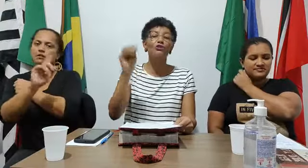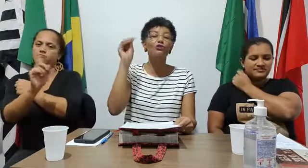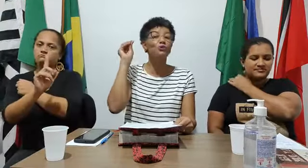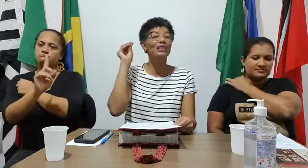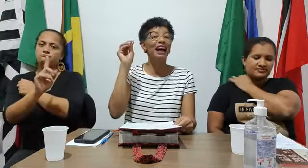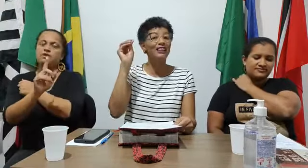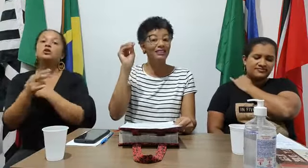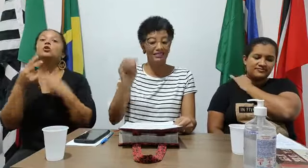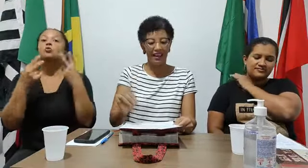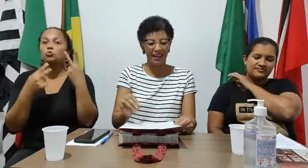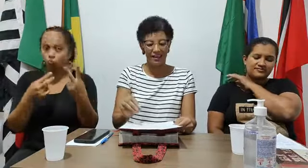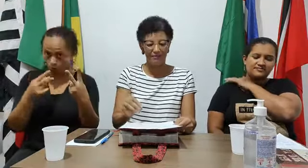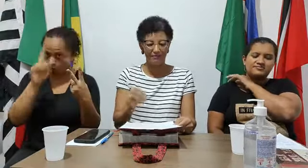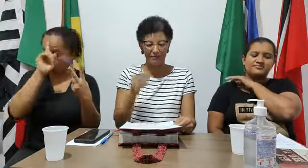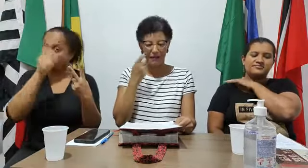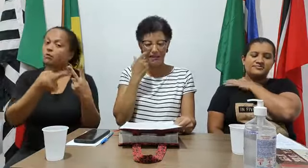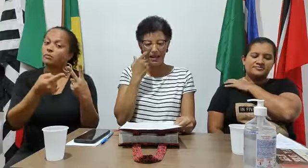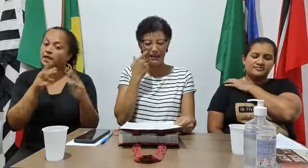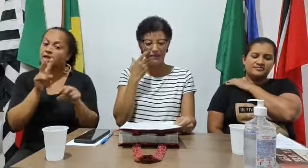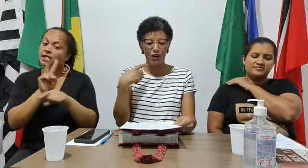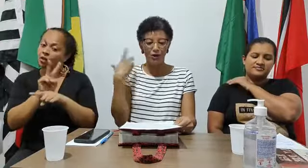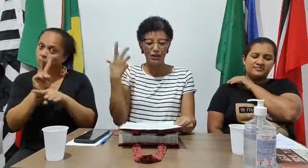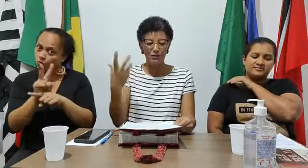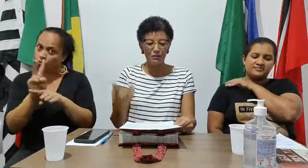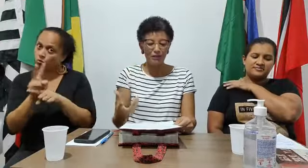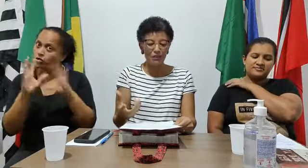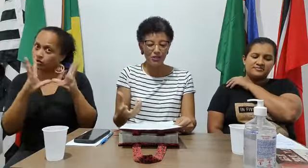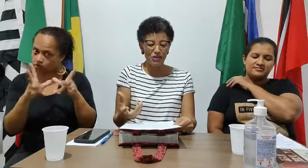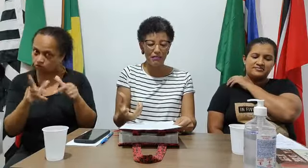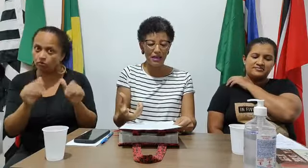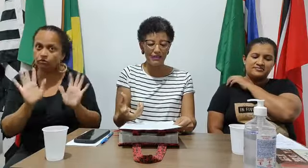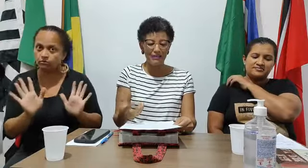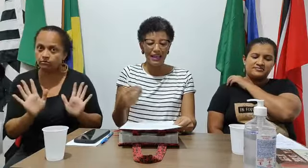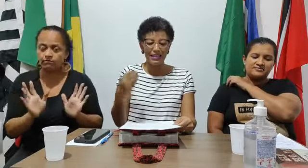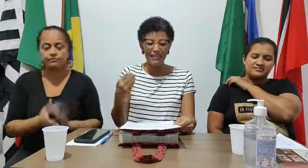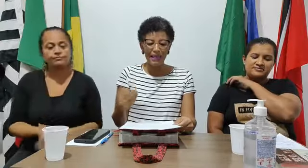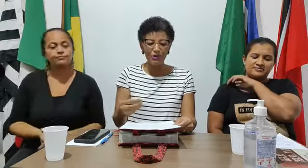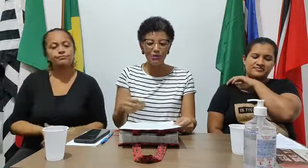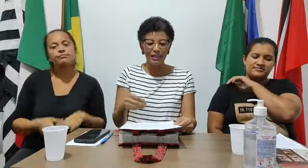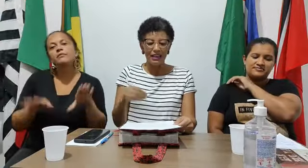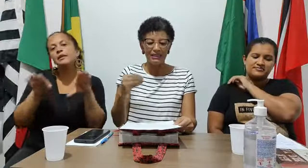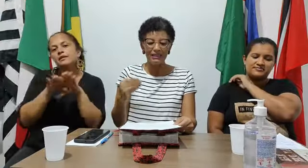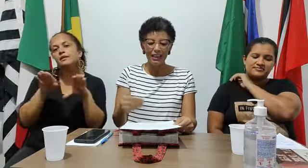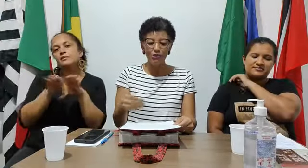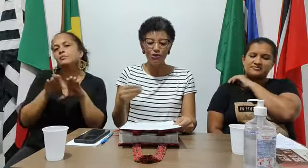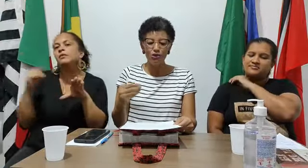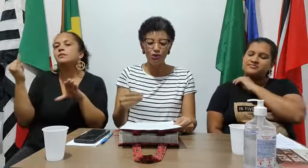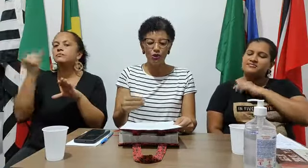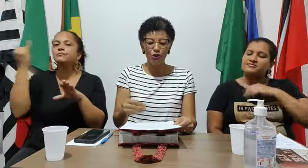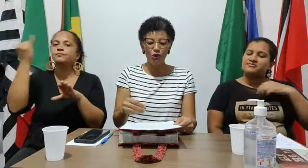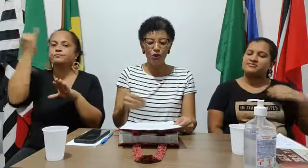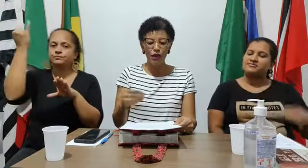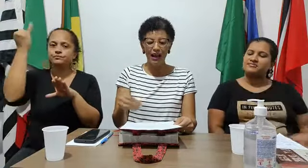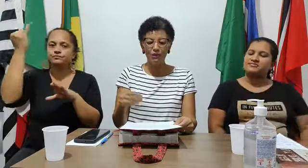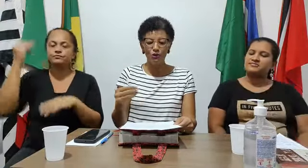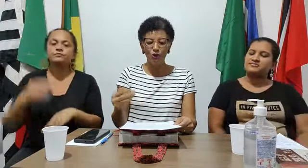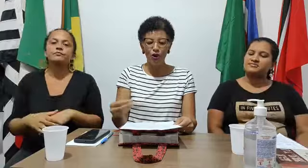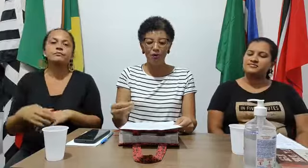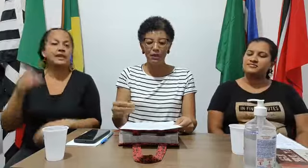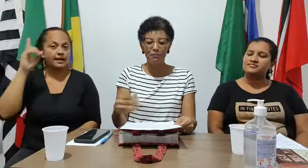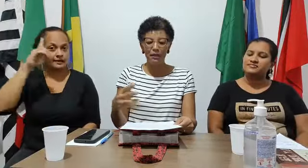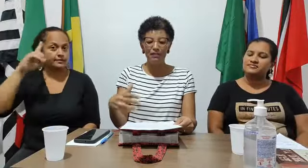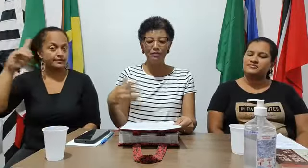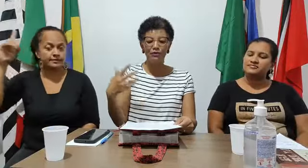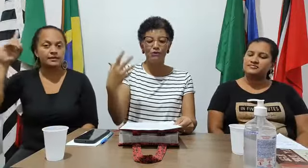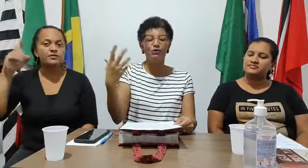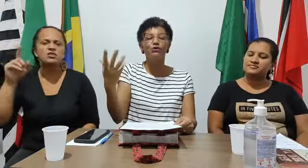domínio sobre a terra. Amém? Outra coisa importante também. Deus não nos colocou ao lado do